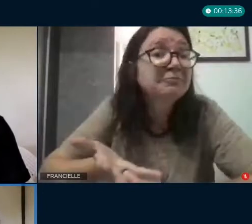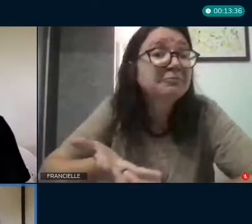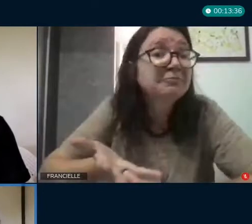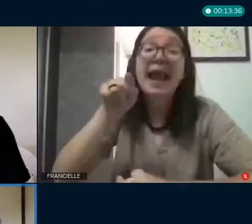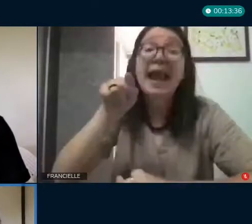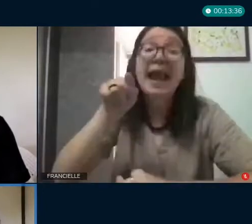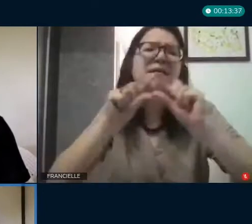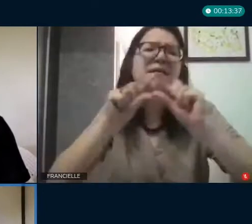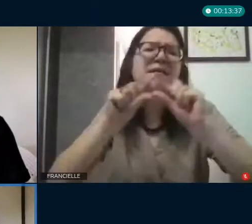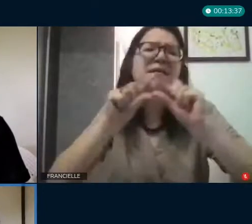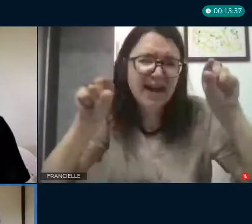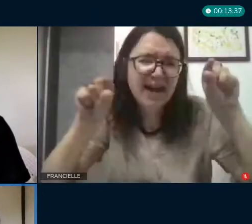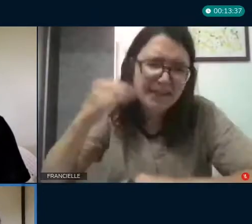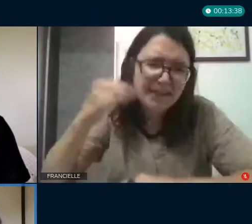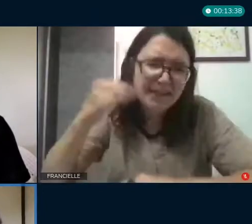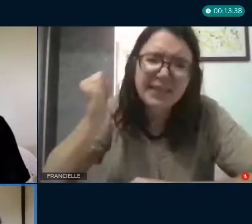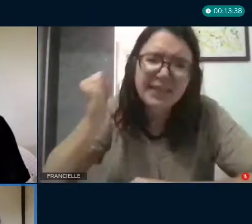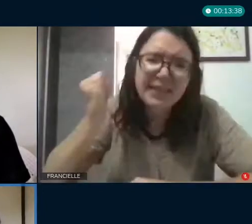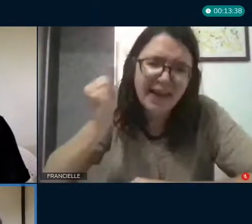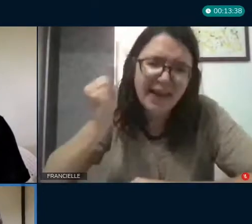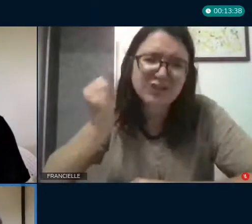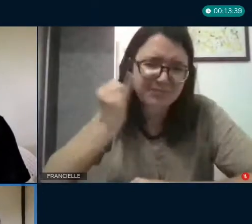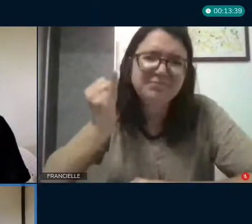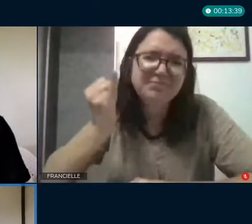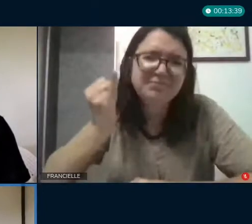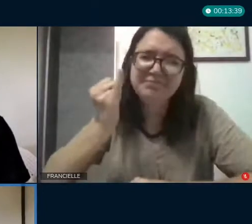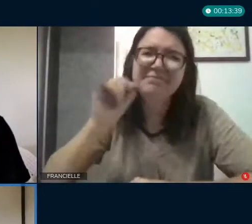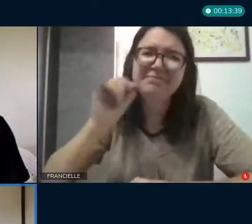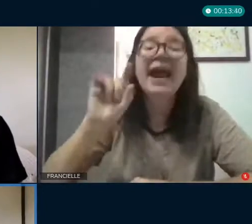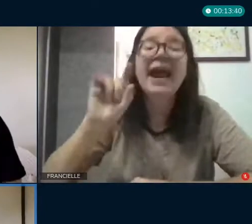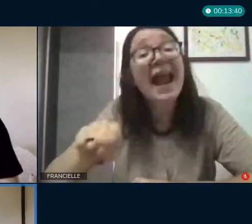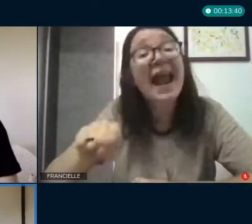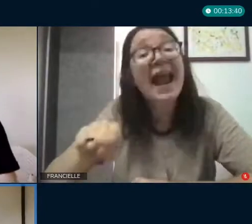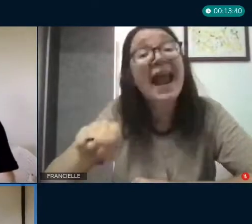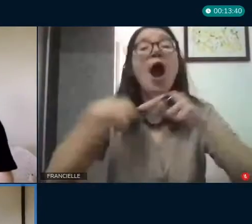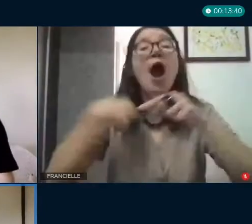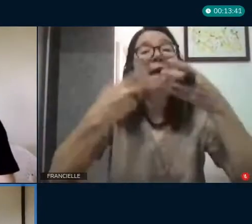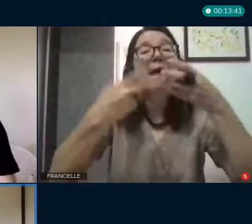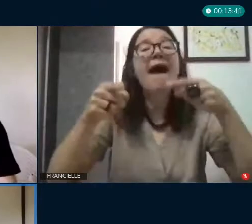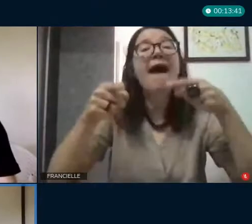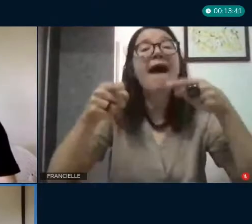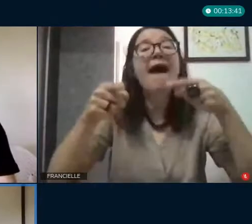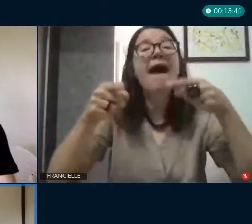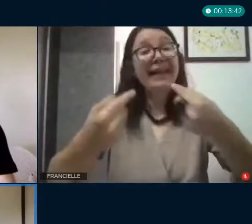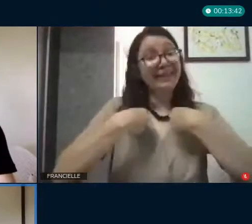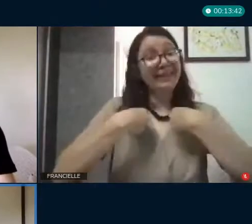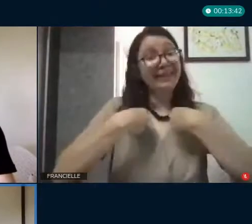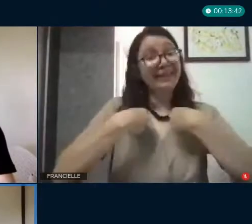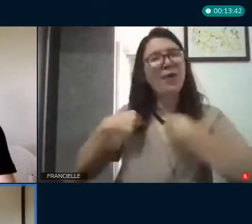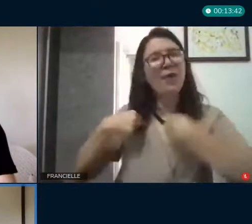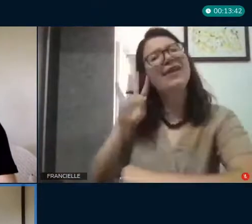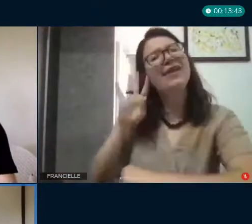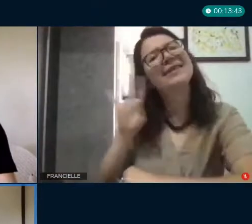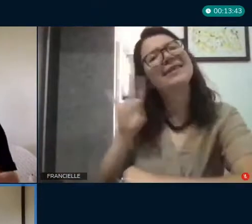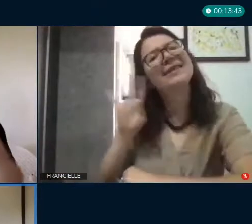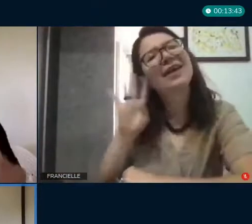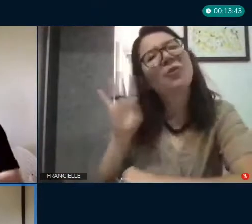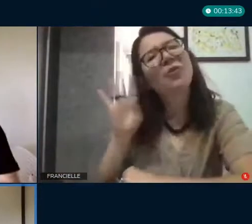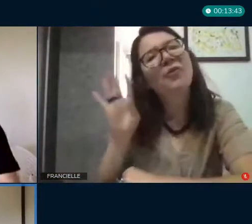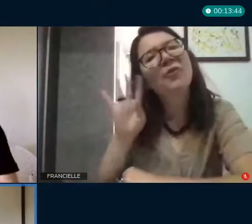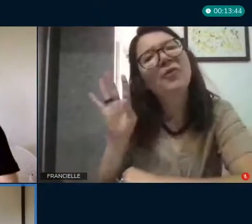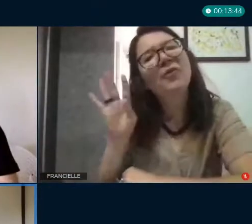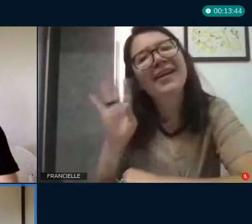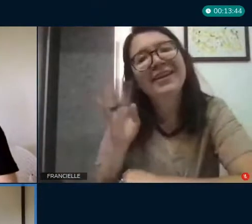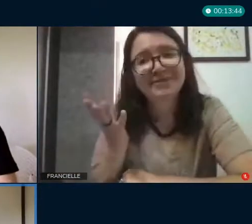Então, se você puder colocar a tradução, seria também mais interessante aproveitar para colocar a tradução